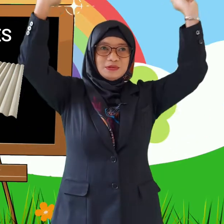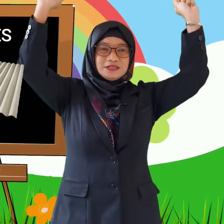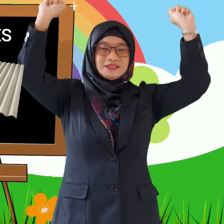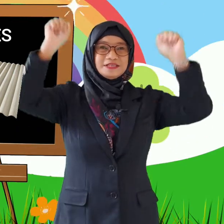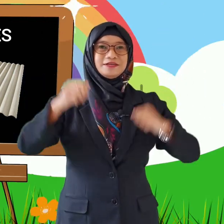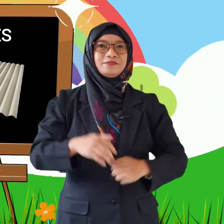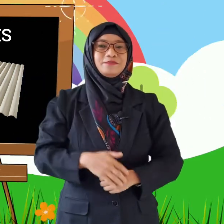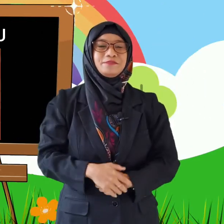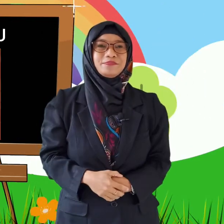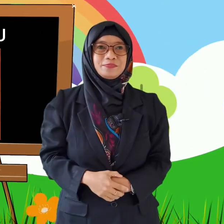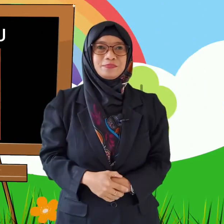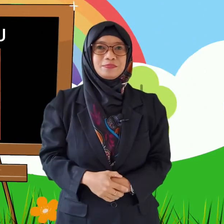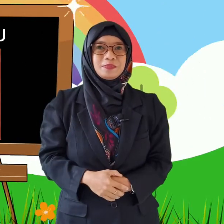Asbes.